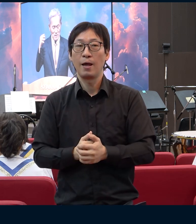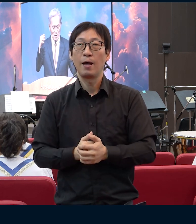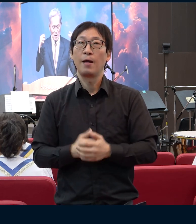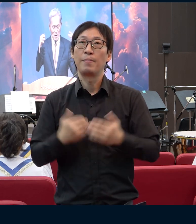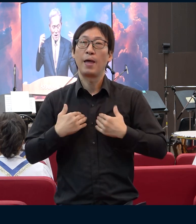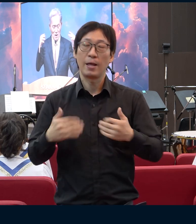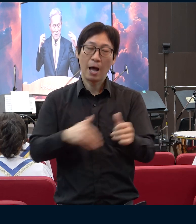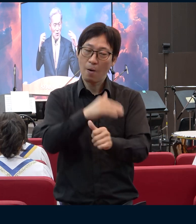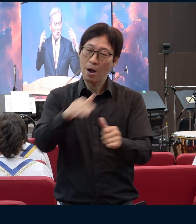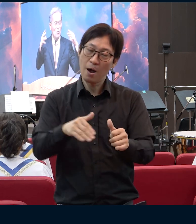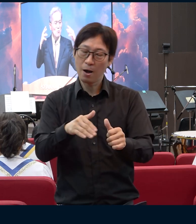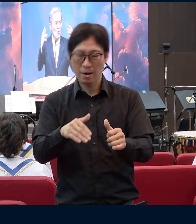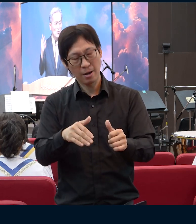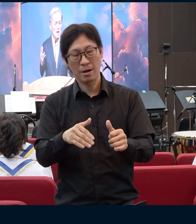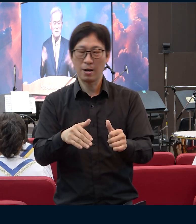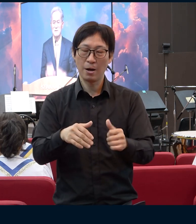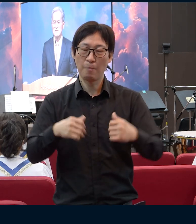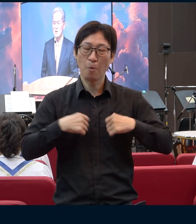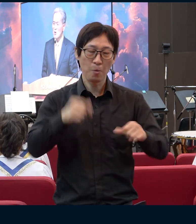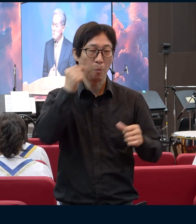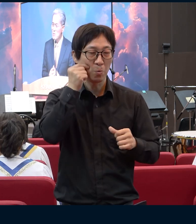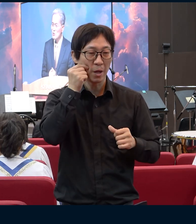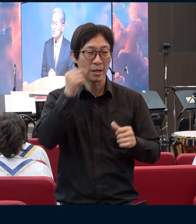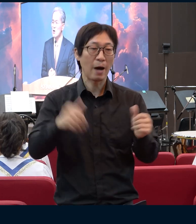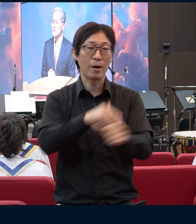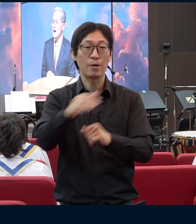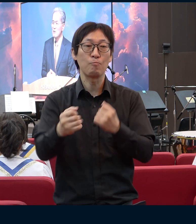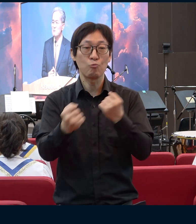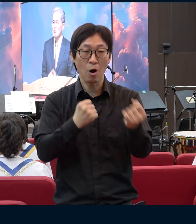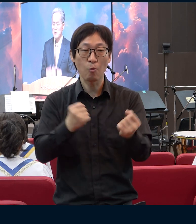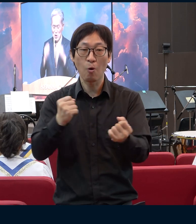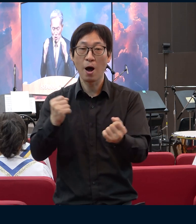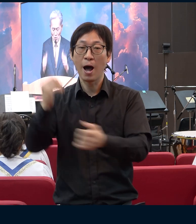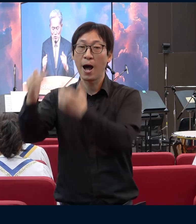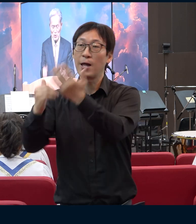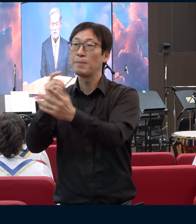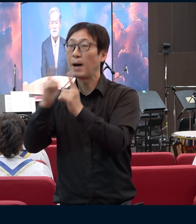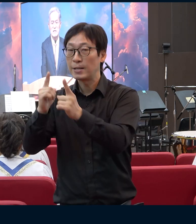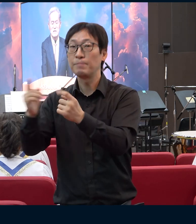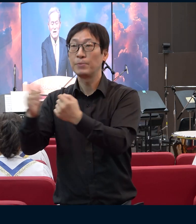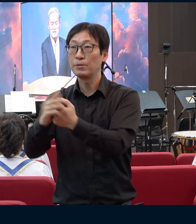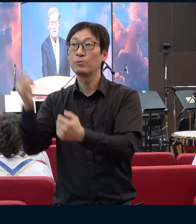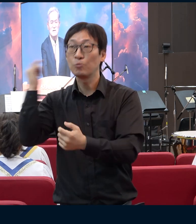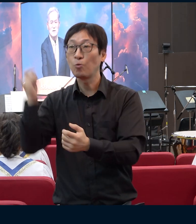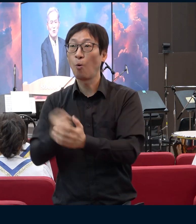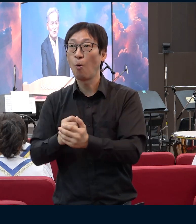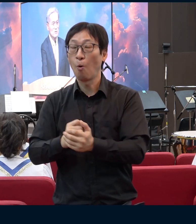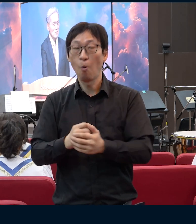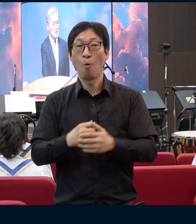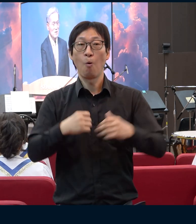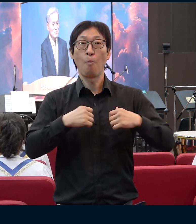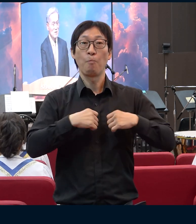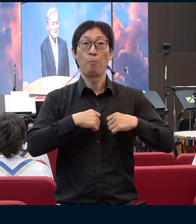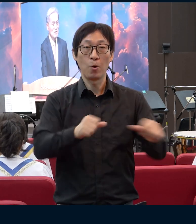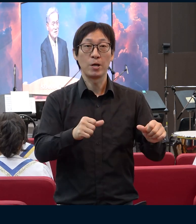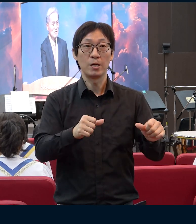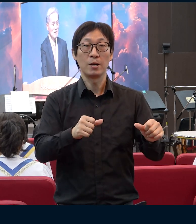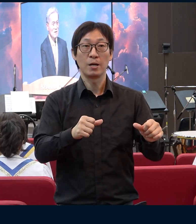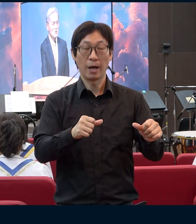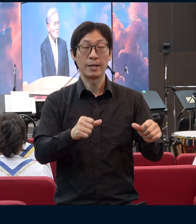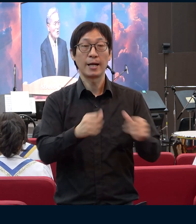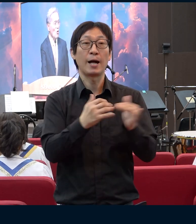수 없는 것을 갖다가 내려놓고 포기하는 정말 귀한 아름다운 영적인 신앙의 승리를 거두는 사람들이